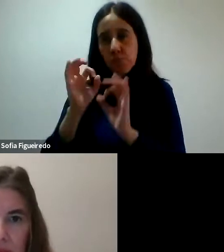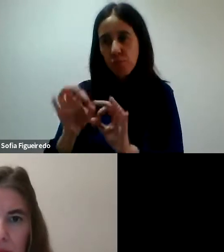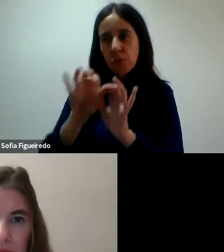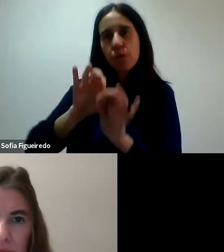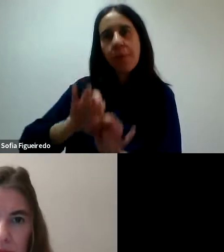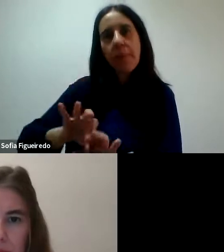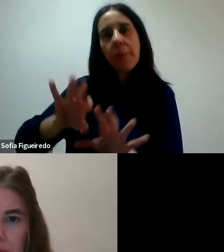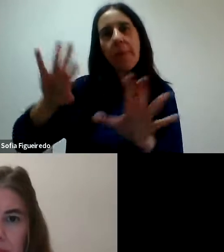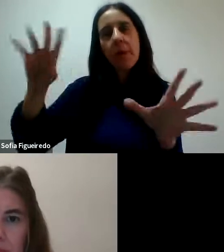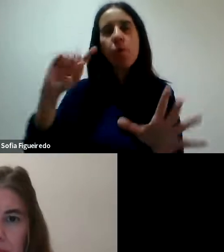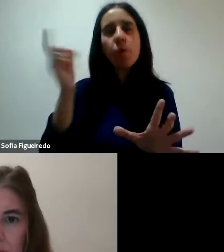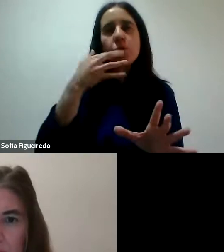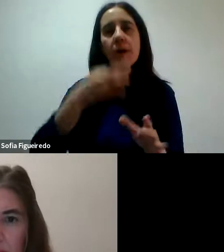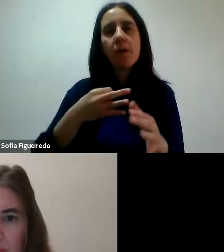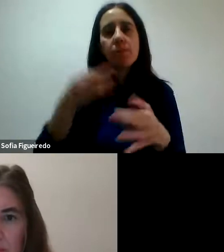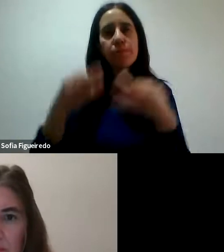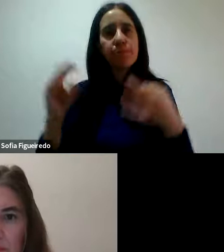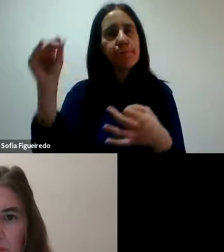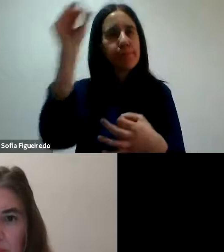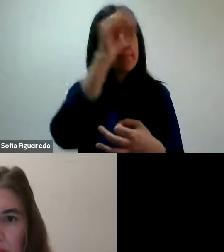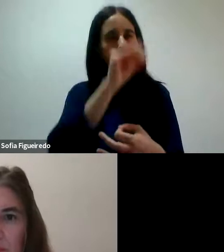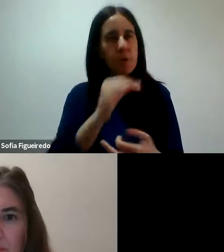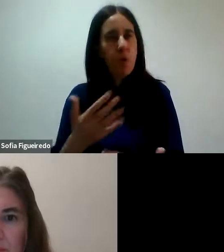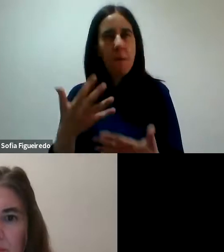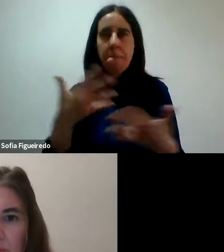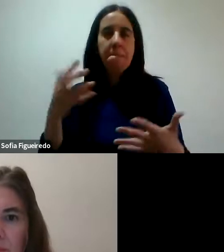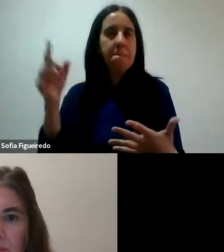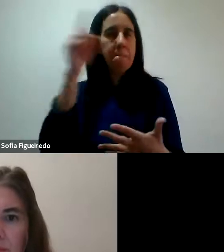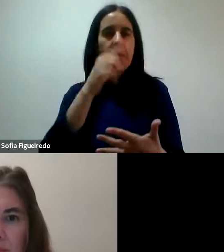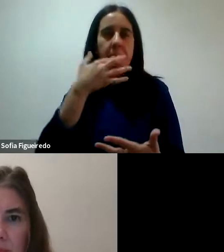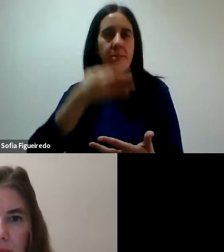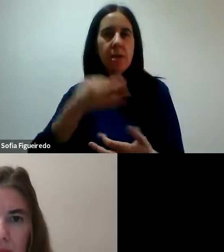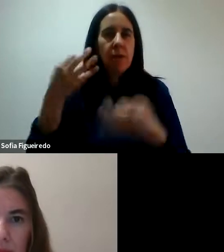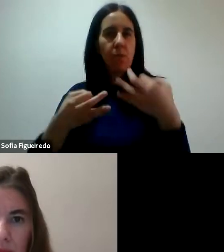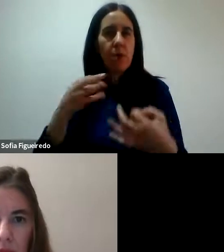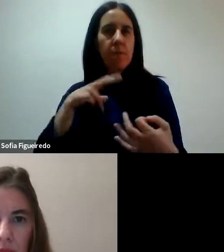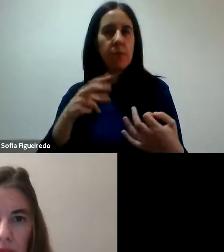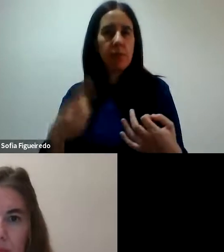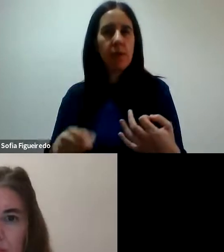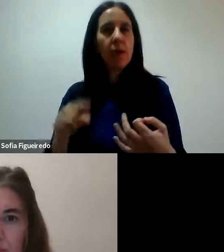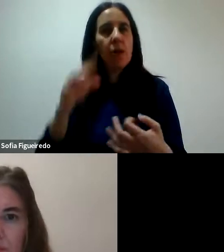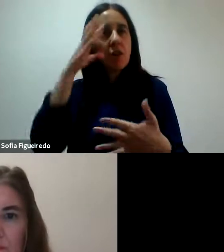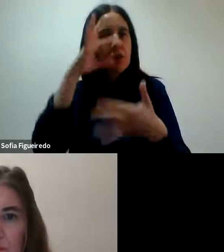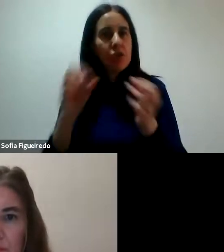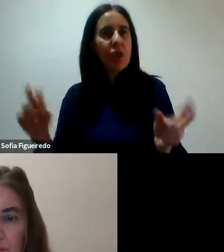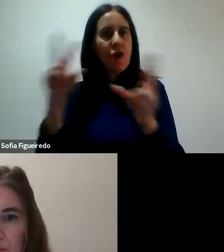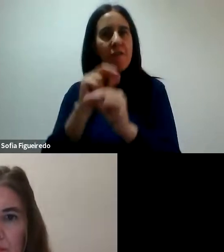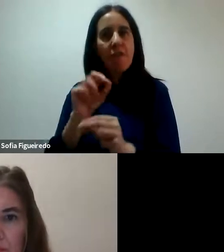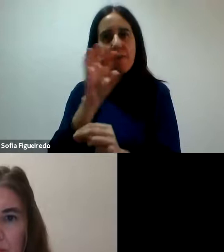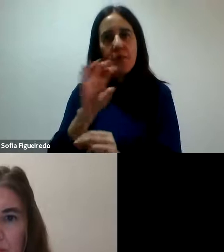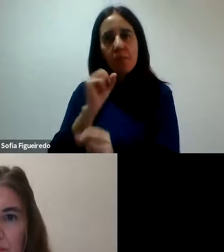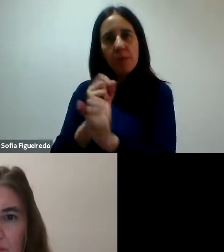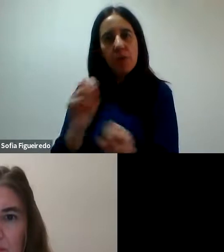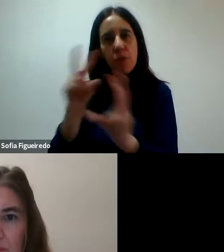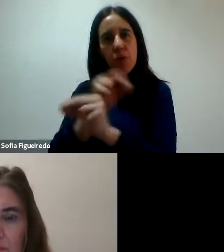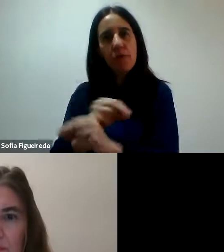para todas as comarcas, para diversos tribunais hoje em dia, quase todos os tribunais do país têm esta nova lógica e esta nova forma de trabalhar e também de